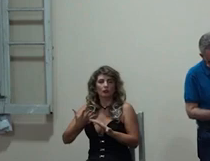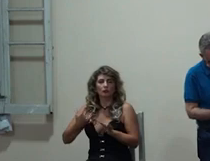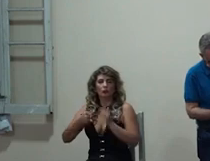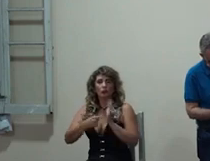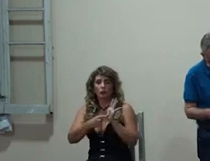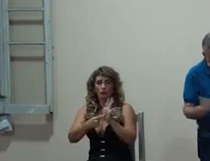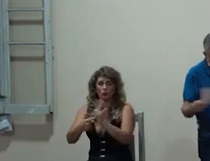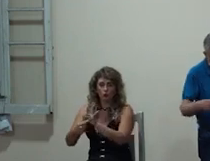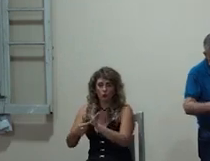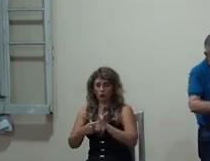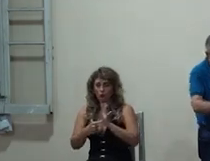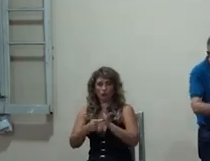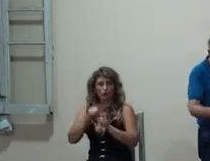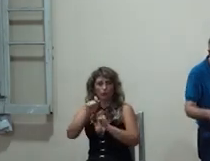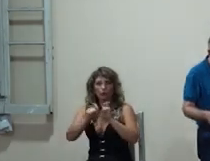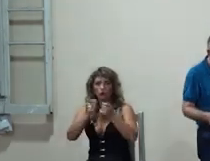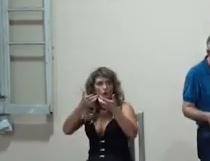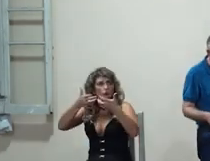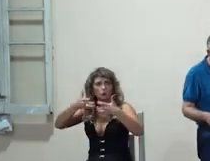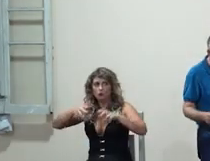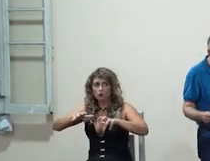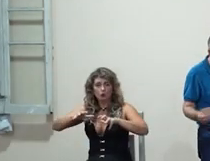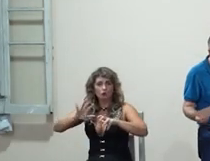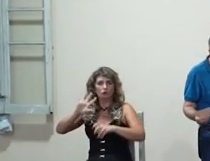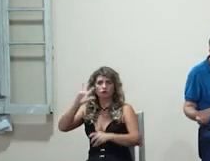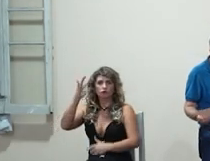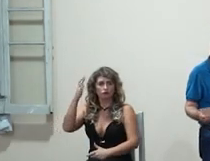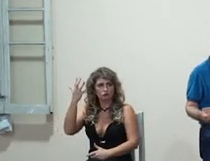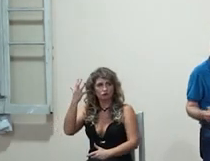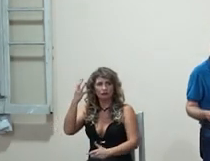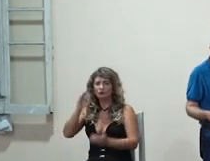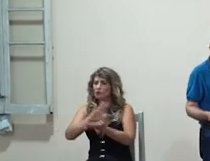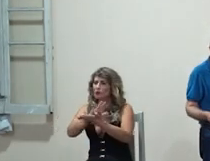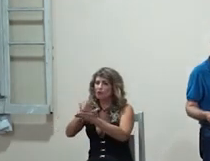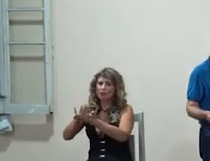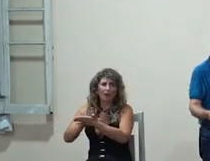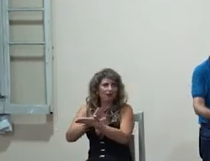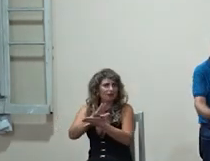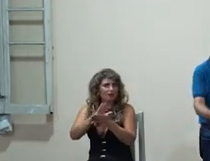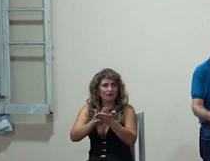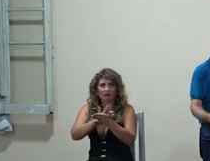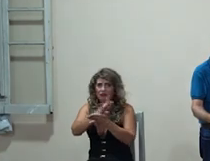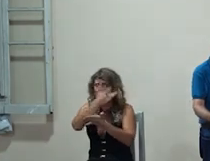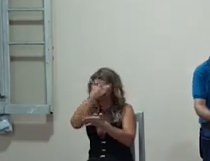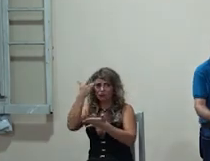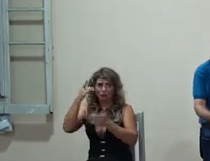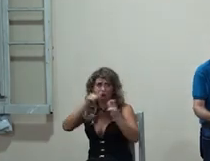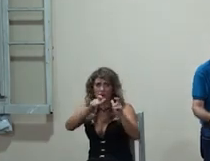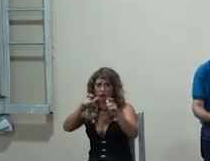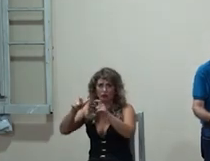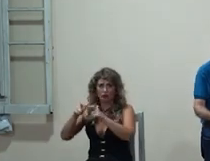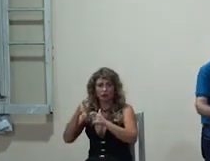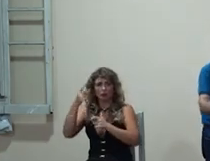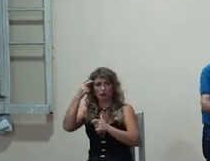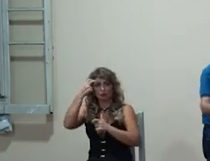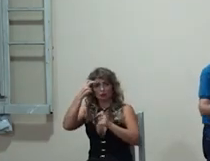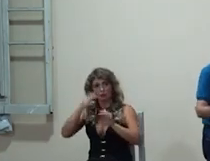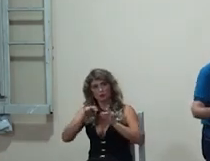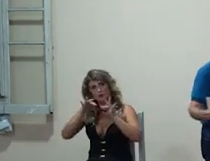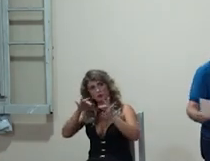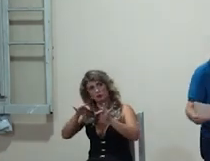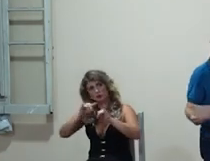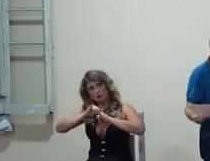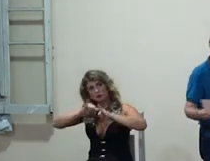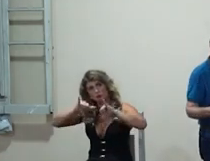reflete o que eu não quero que aconteça com ninguém da área da cultura. E vou fechar contando uma